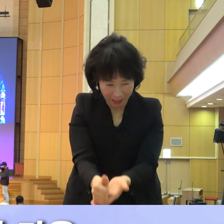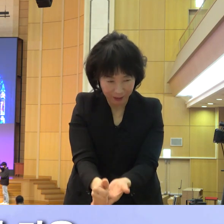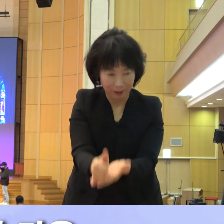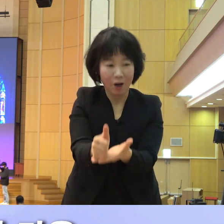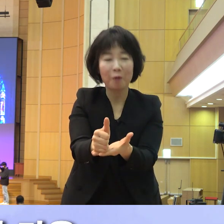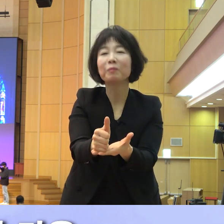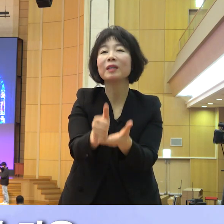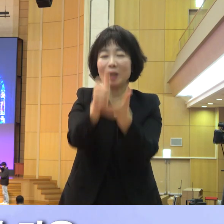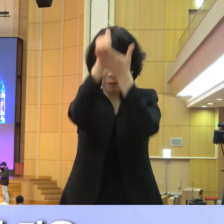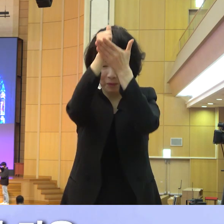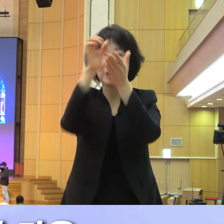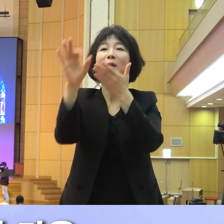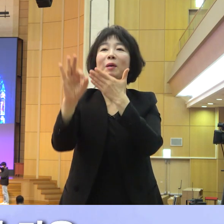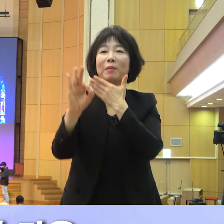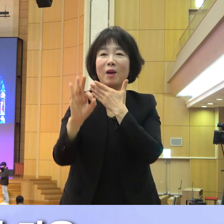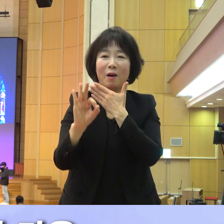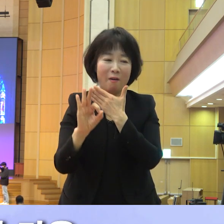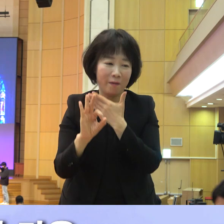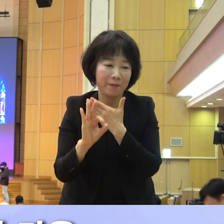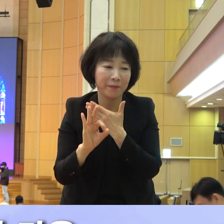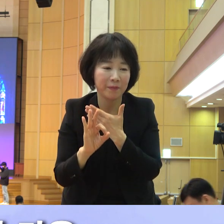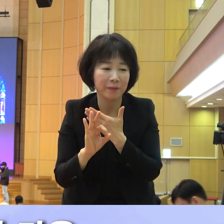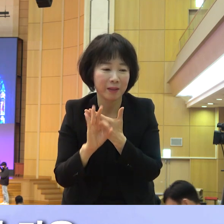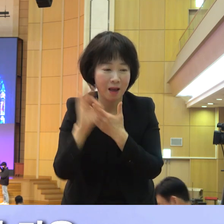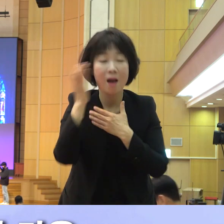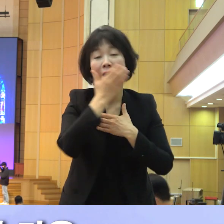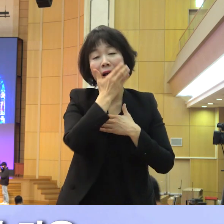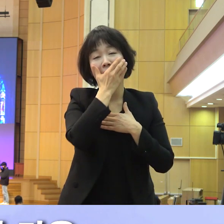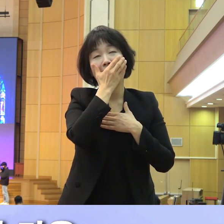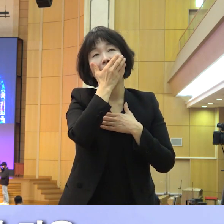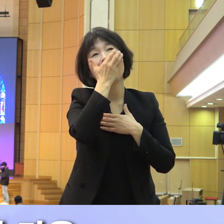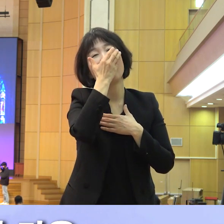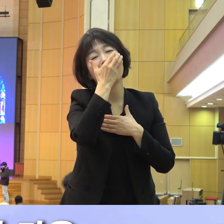하나님만 섬기면